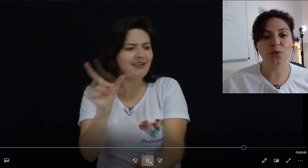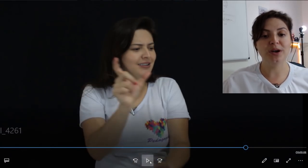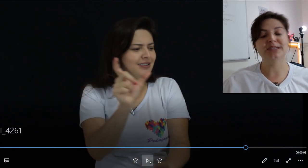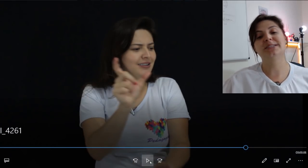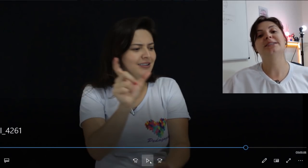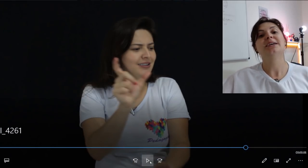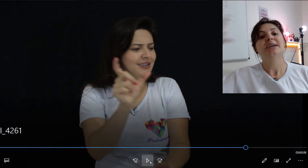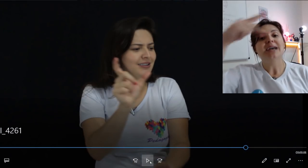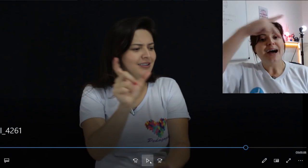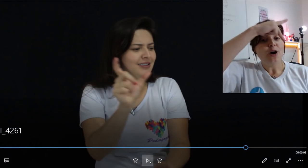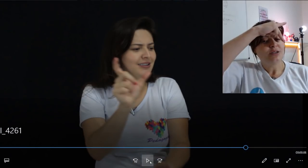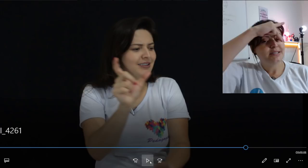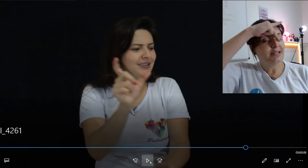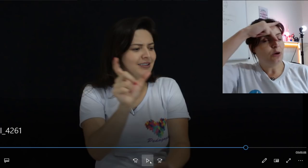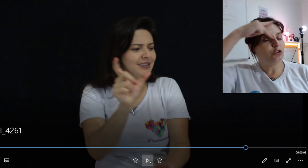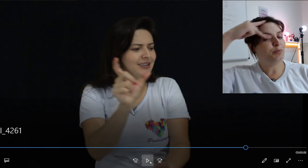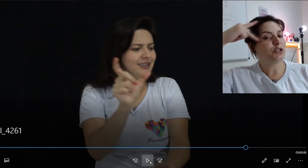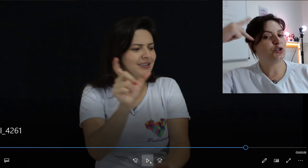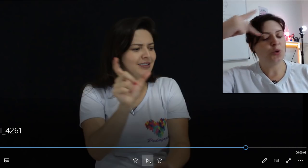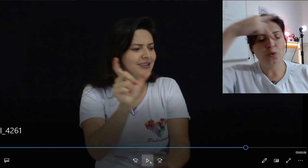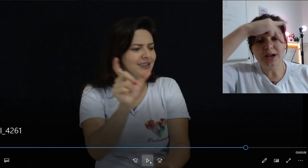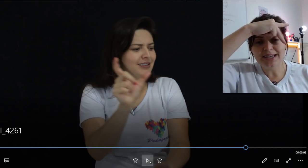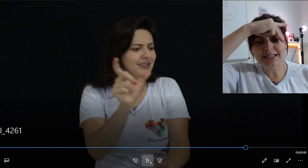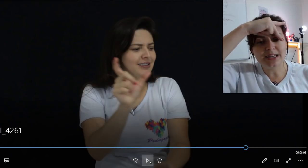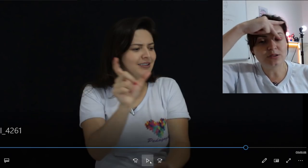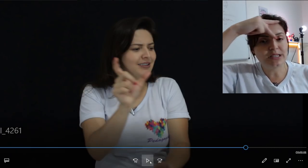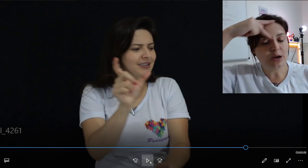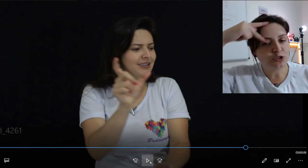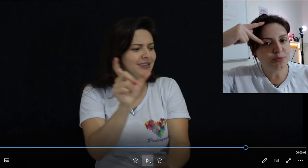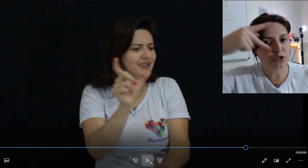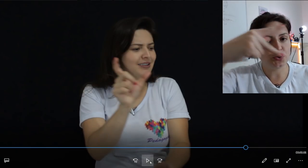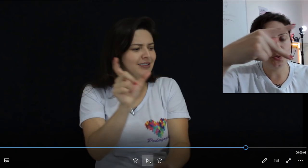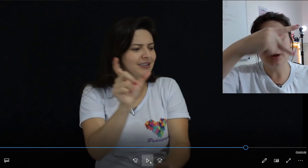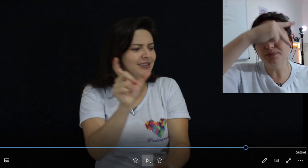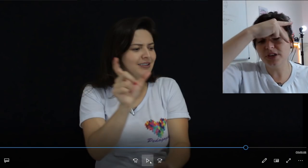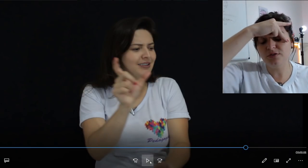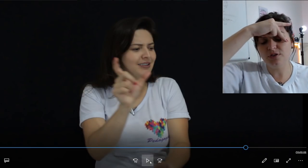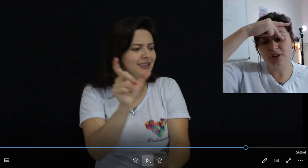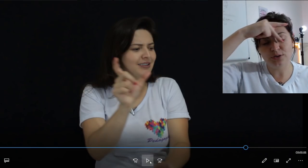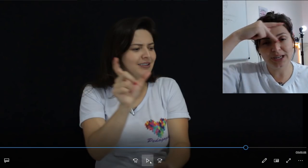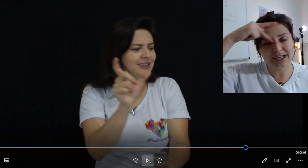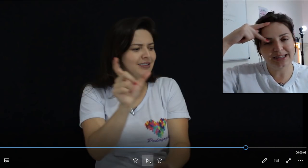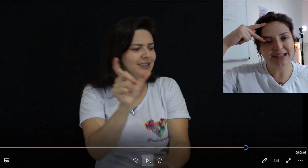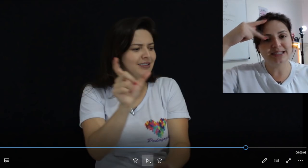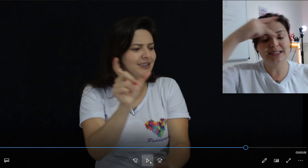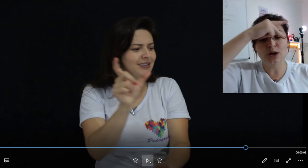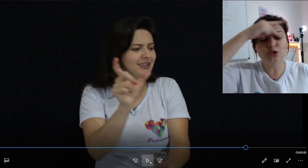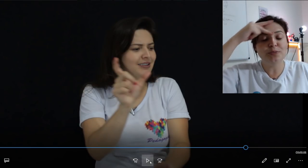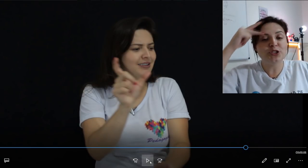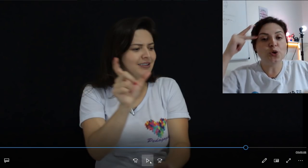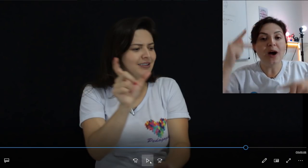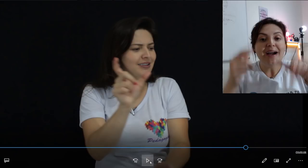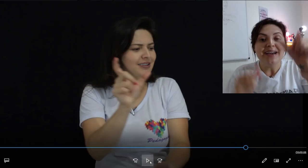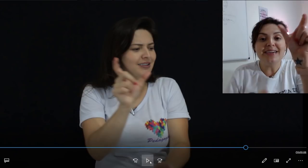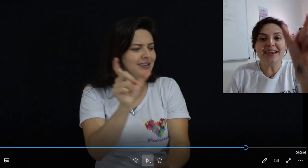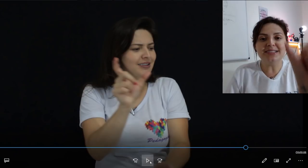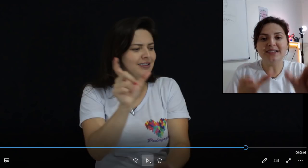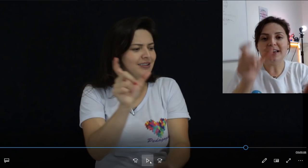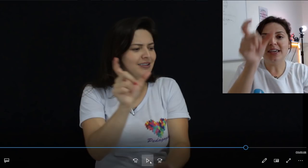pessoas. Sinal de pessoa, esse aqui é o sinal de pessoa, que foi feito aqui na testa, sinal de pessoa. E esse daqui,